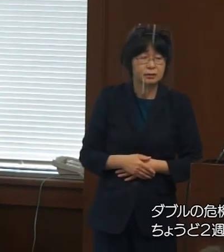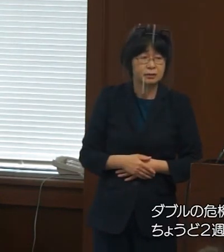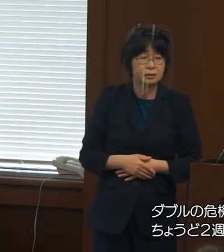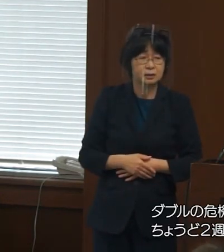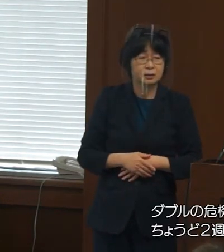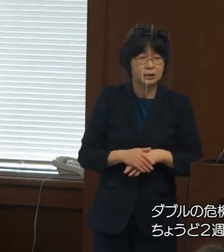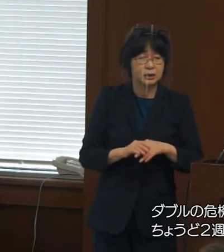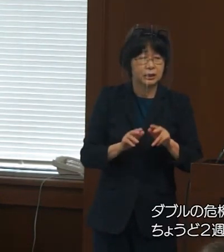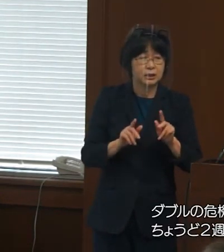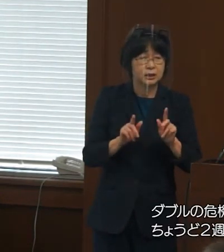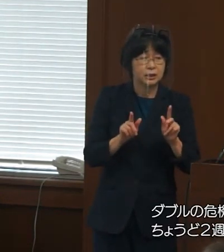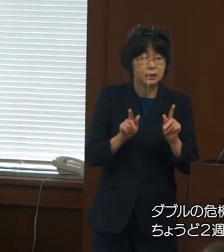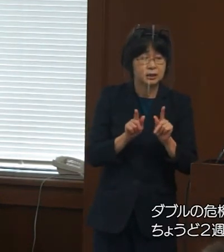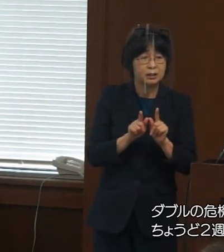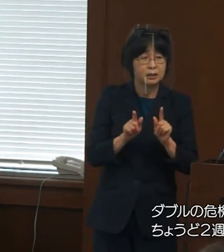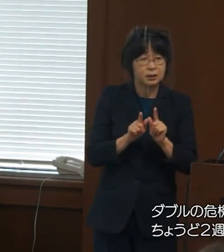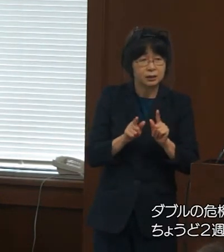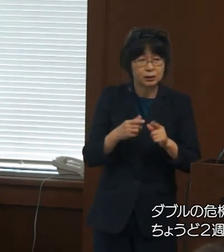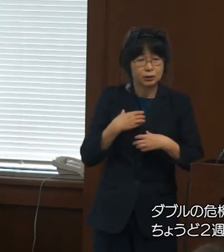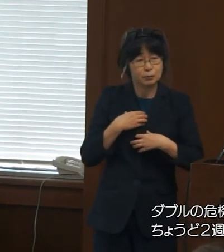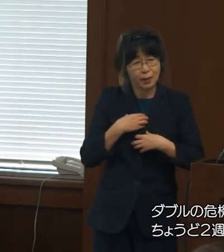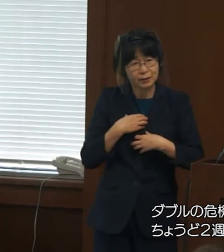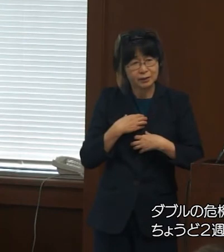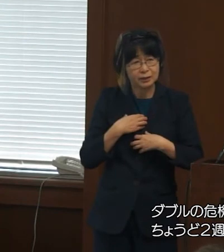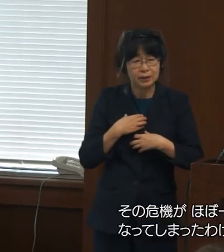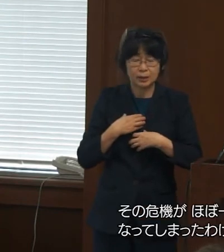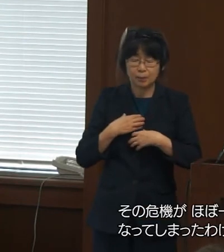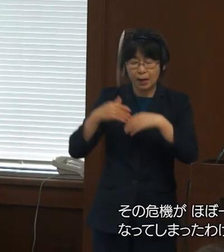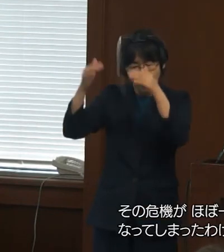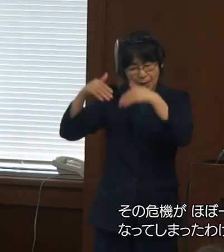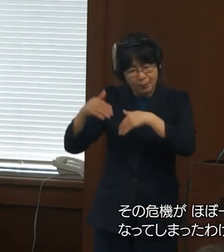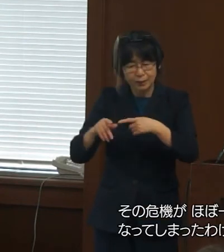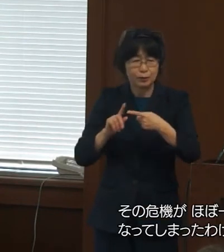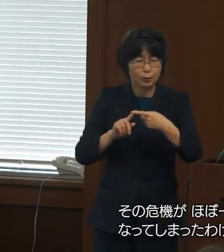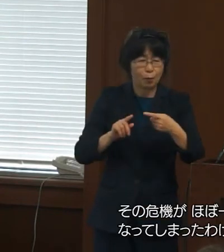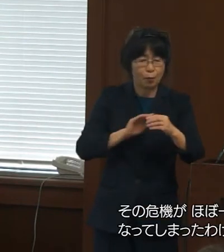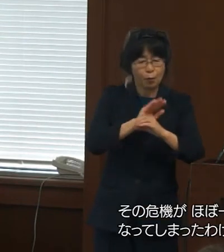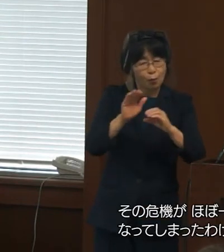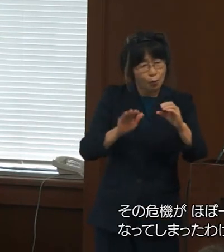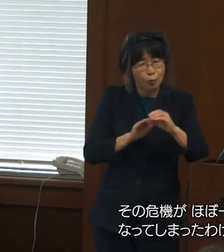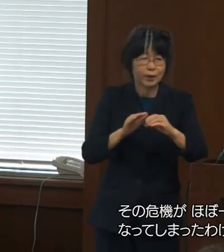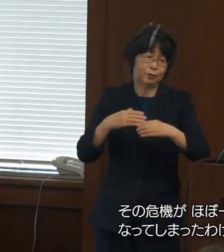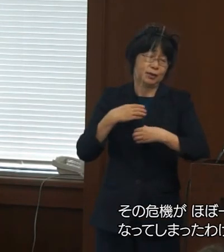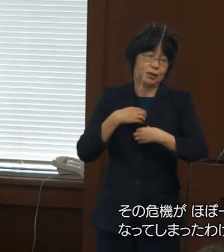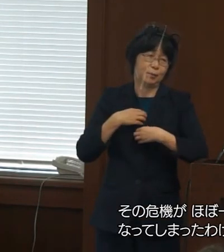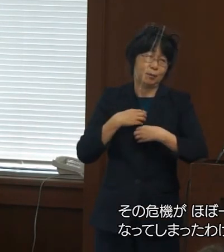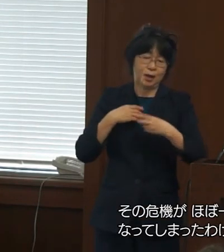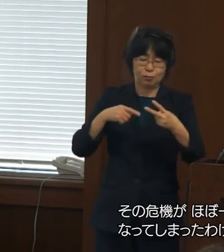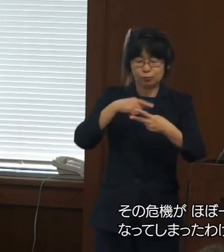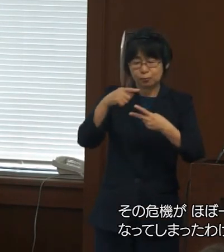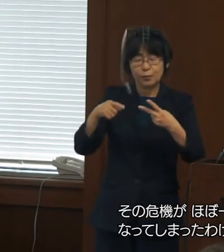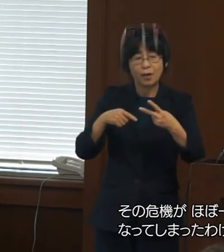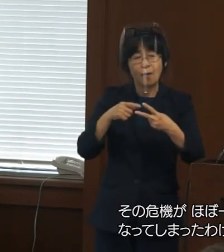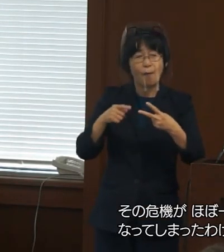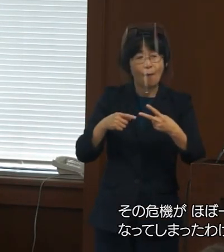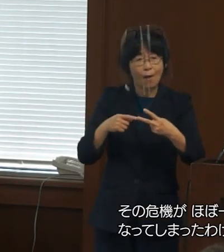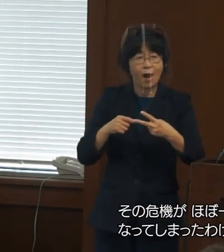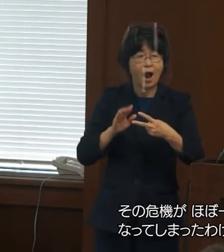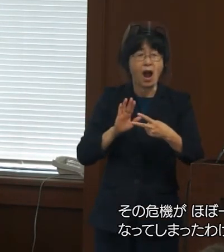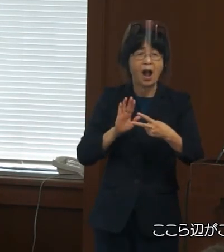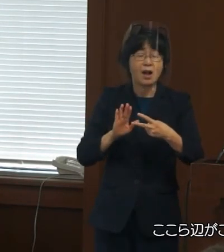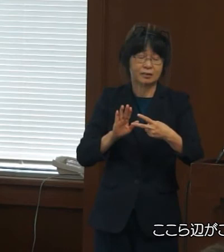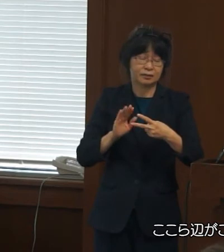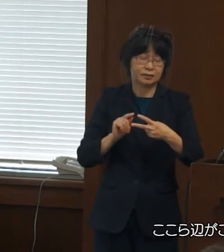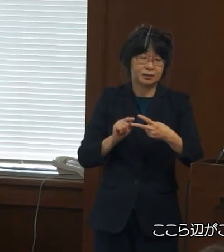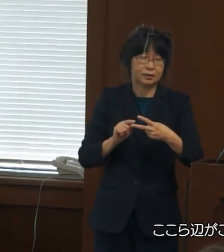ラブリーの危機の記者会見がちょうど2週間になって、その危機がほぼ一定程度現実のものになってしまったわけですけれ